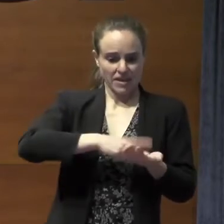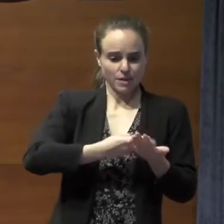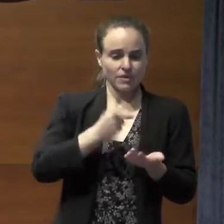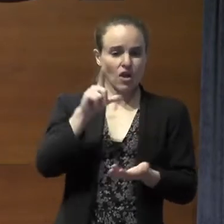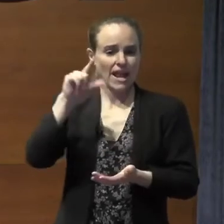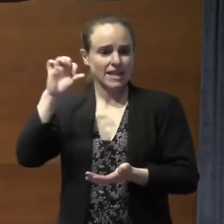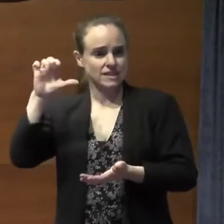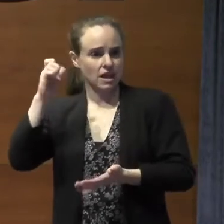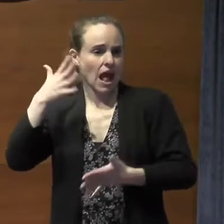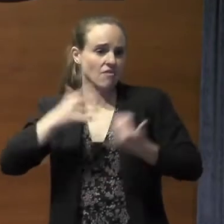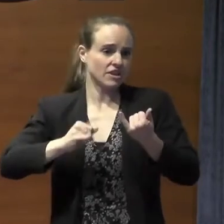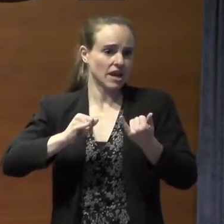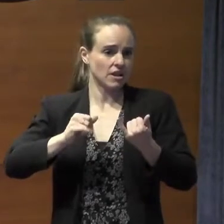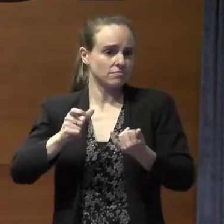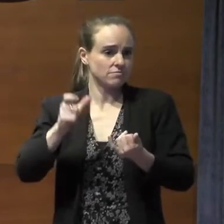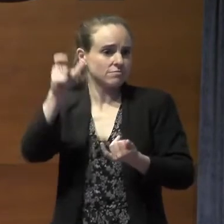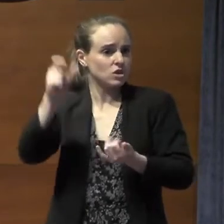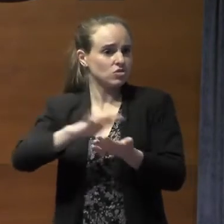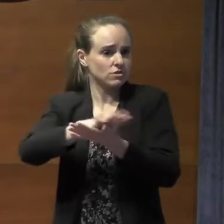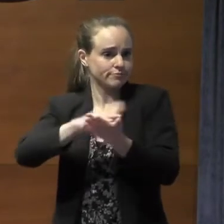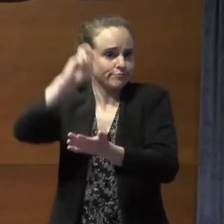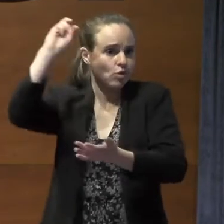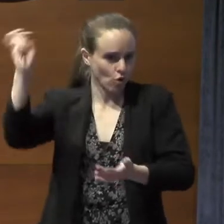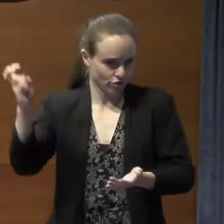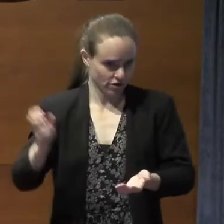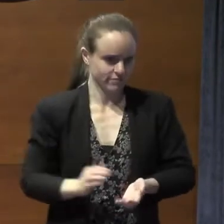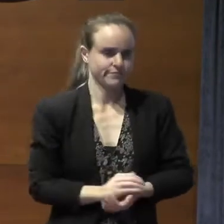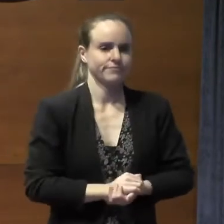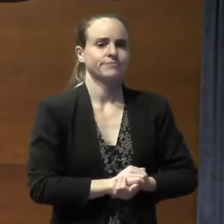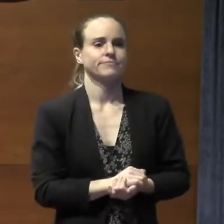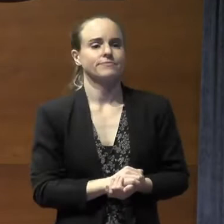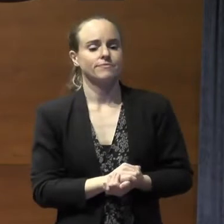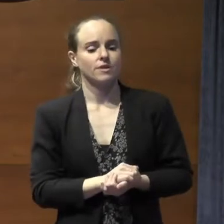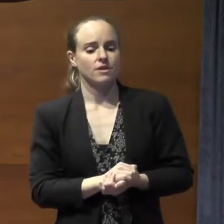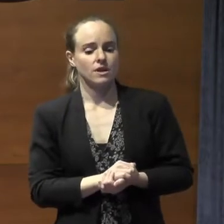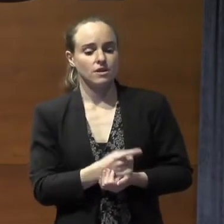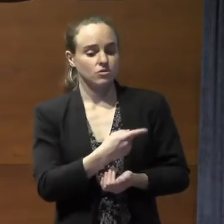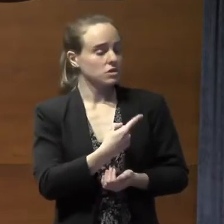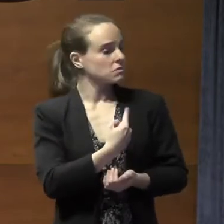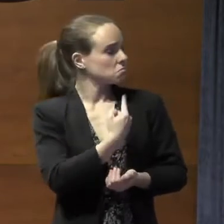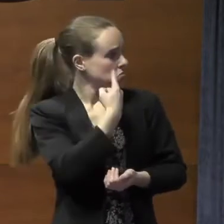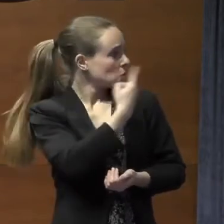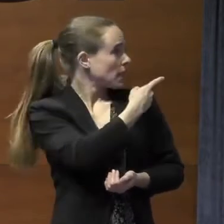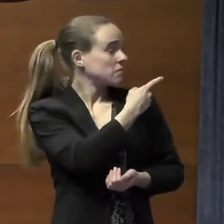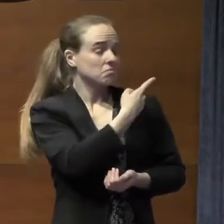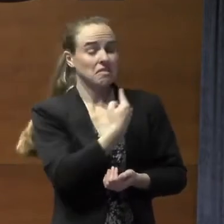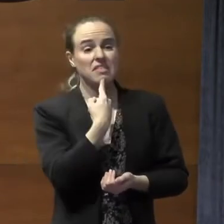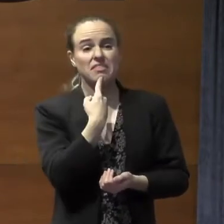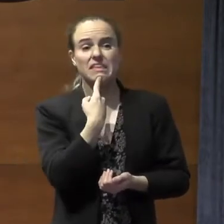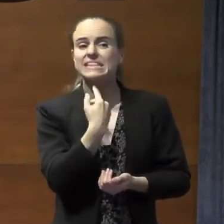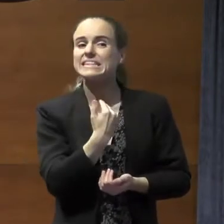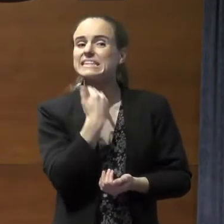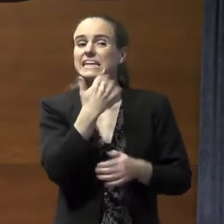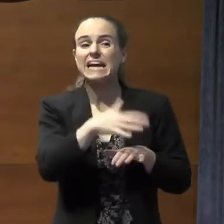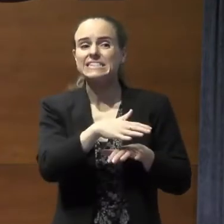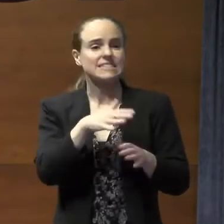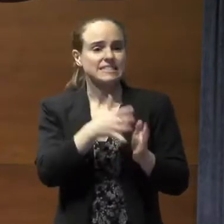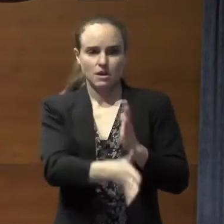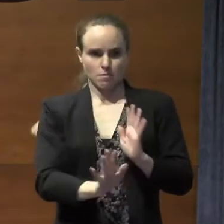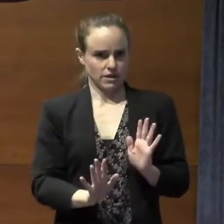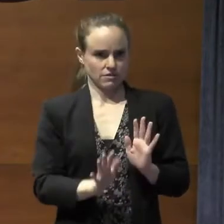ven ustedes, con bastante frecuencia se echa mano de casi siempre es la respuesta